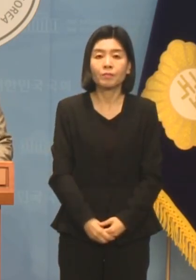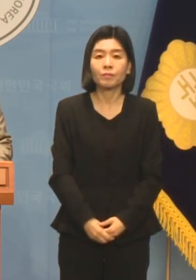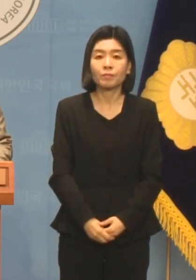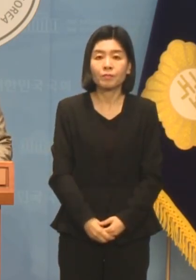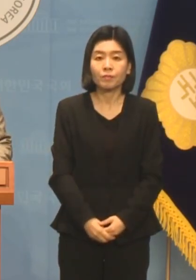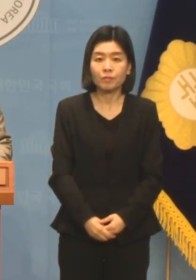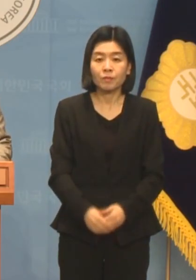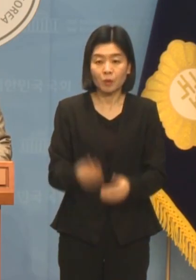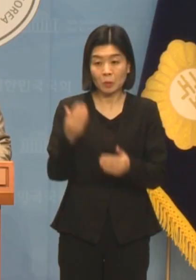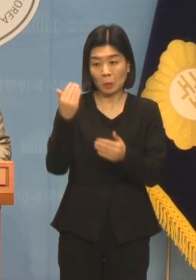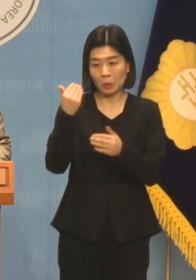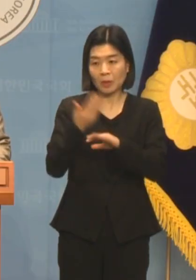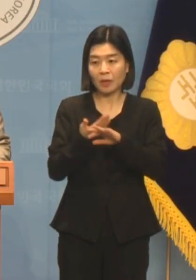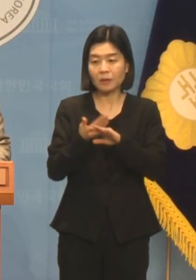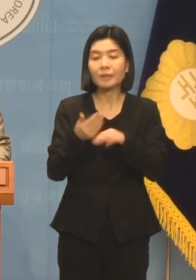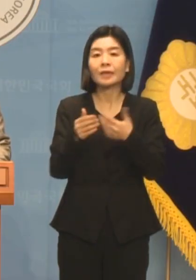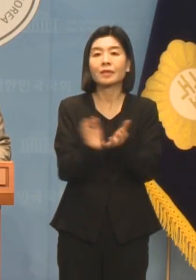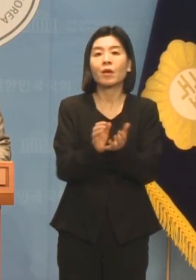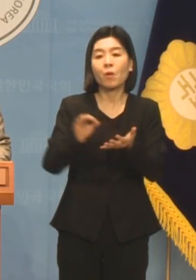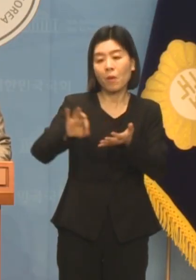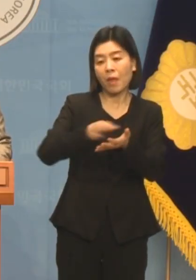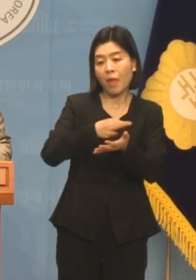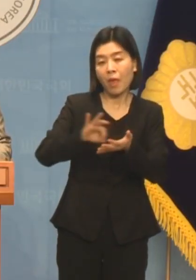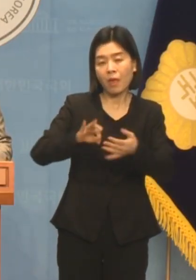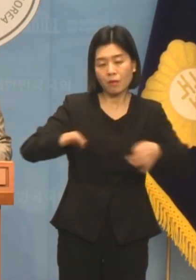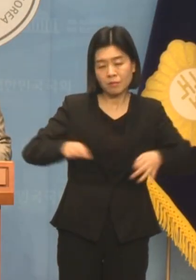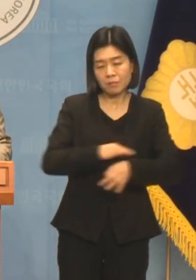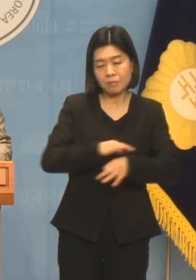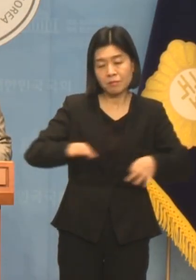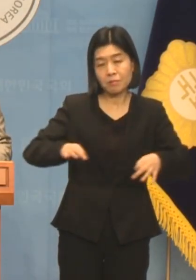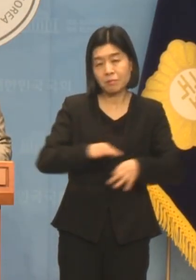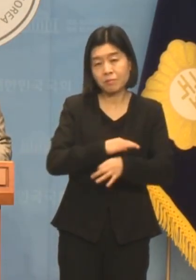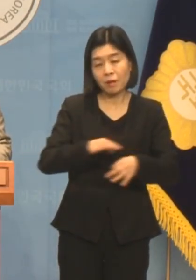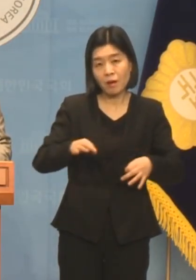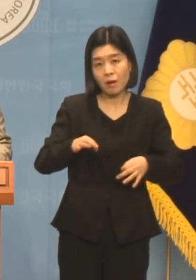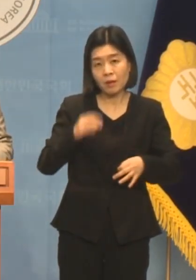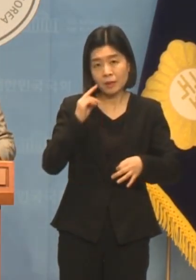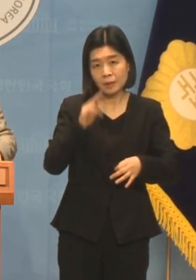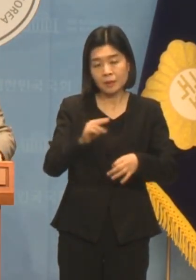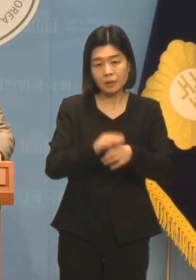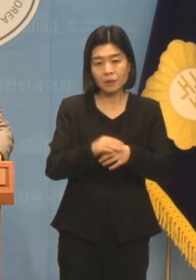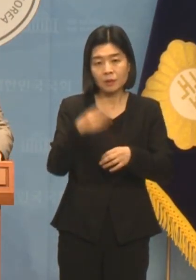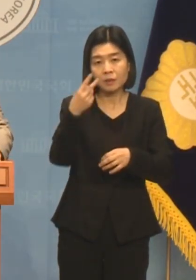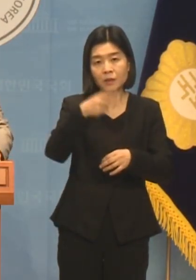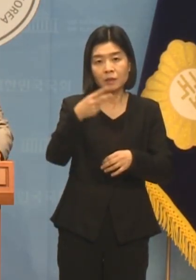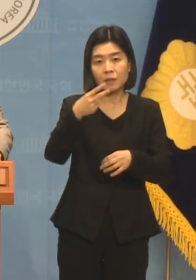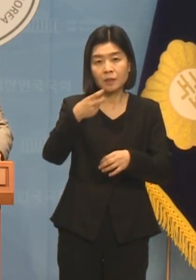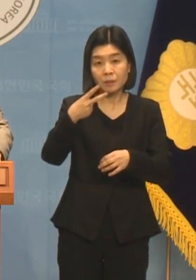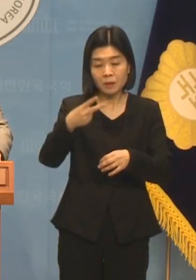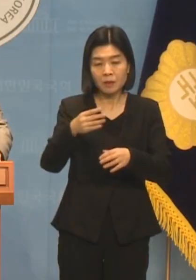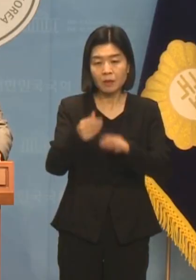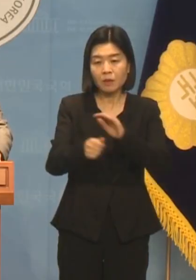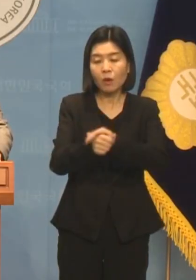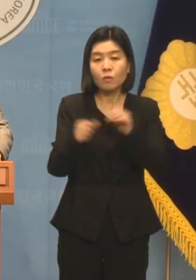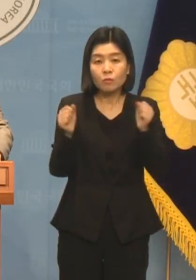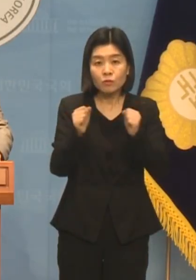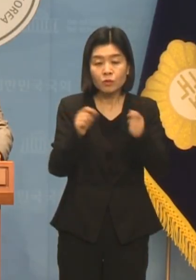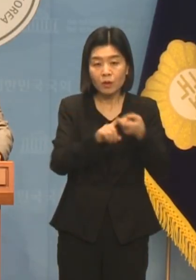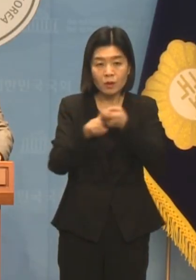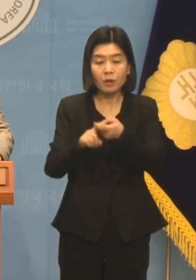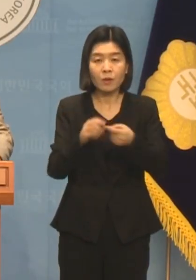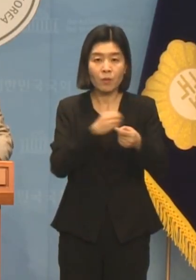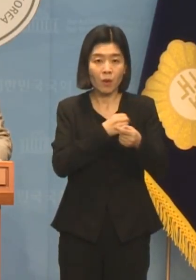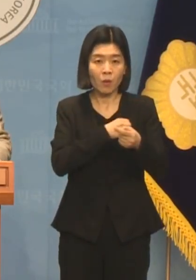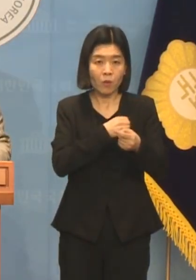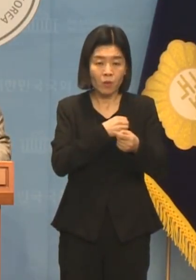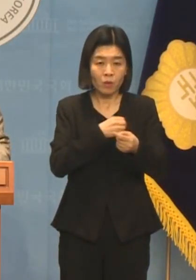전현홍 역시 회계 부정과 부실 문제가 심각했는데 2022년 경북연합 회원 역량 강화 임원